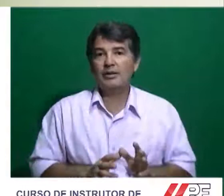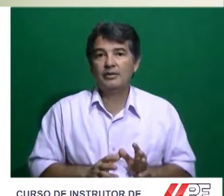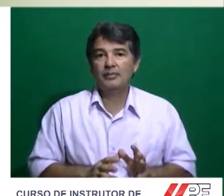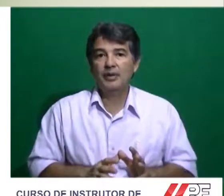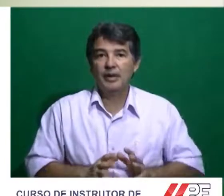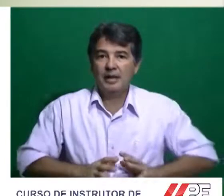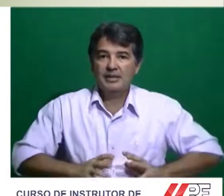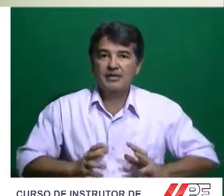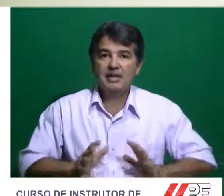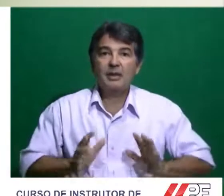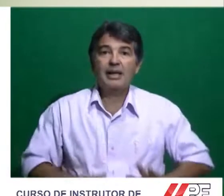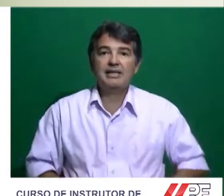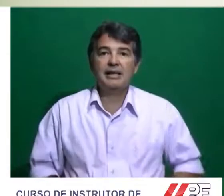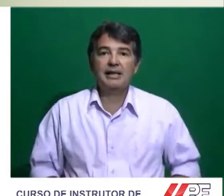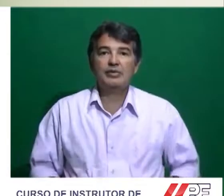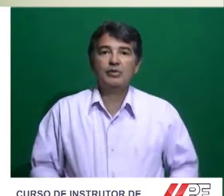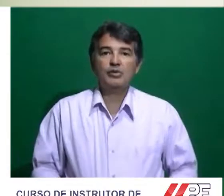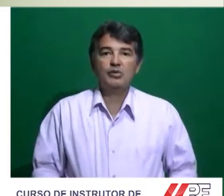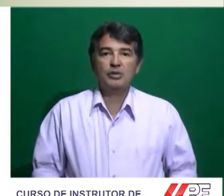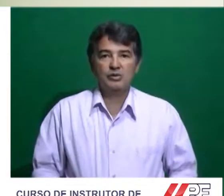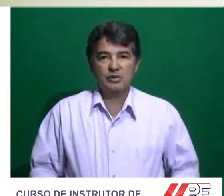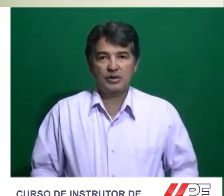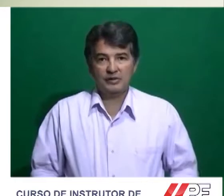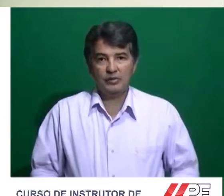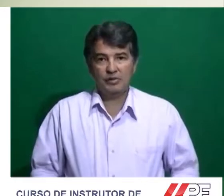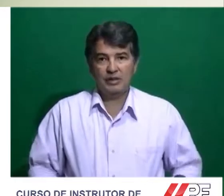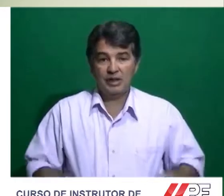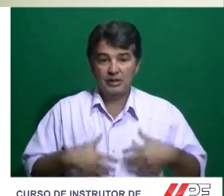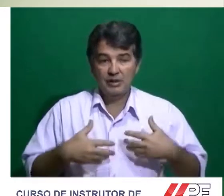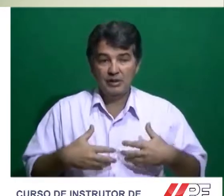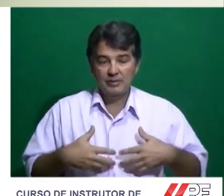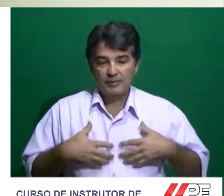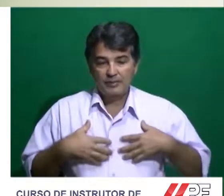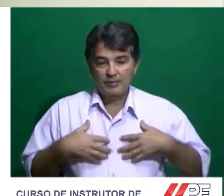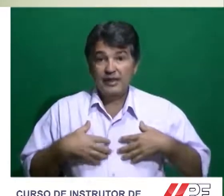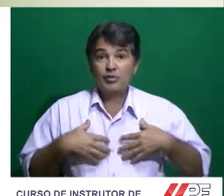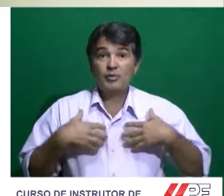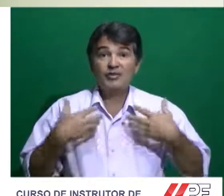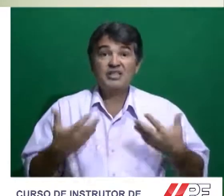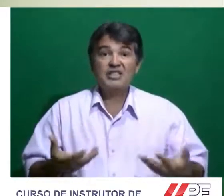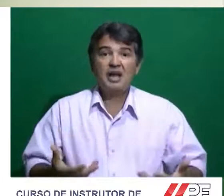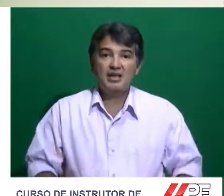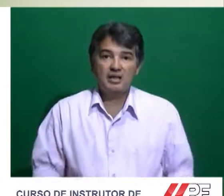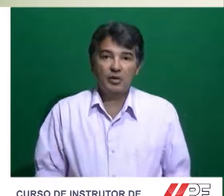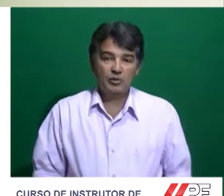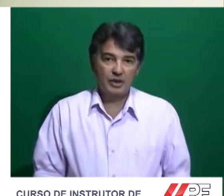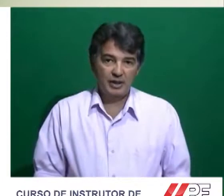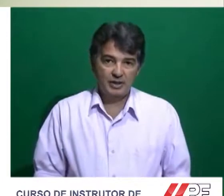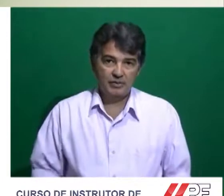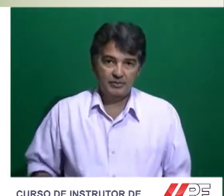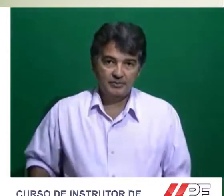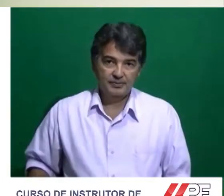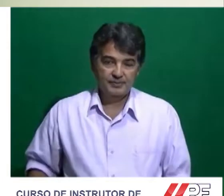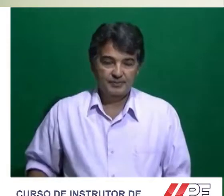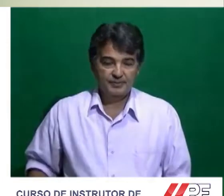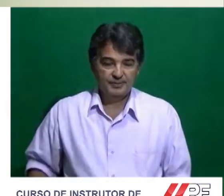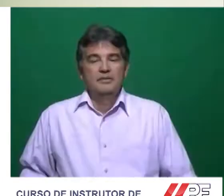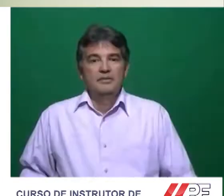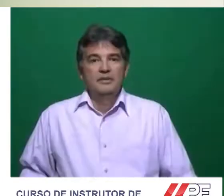tudo misturado. Essa vai ser a beleza da língua, a construção do seu cenário, da sua proficiência na comunicação.